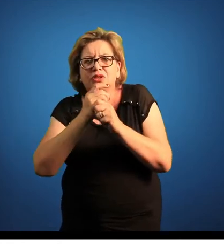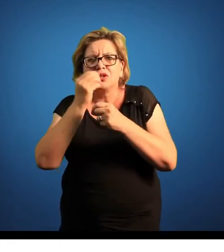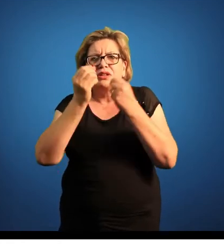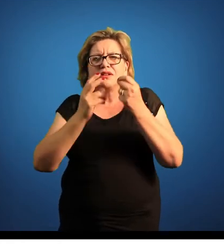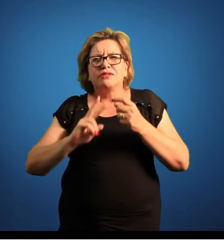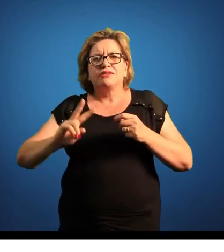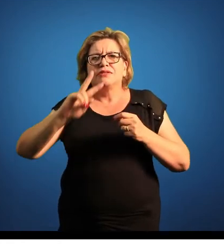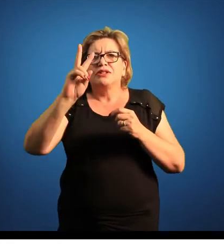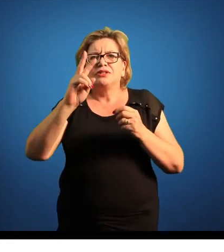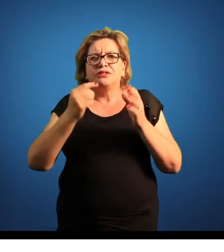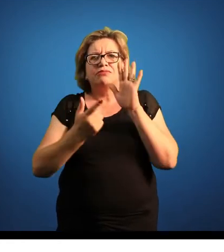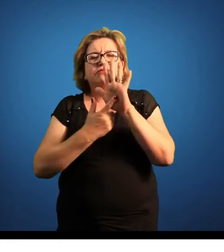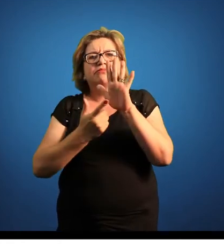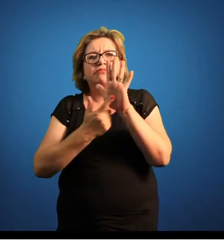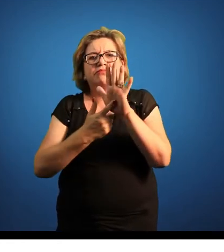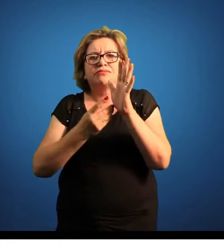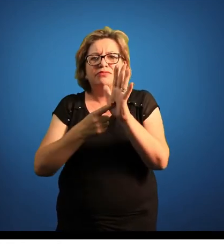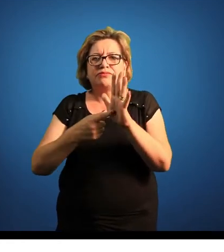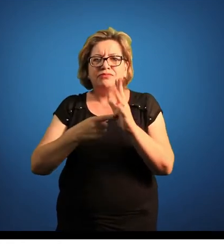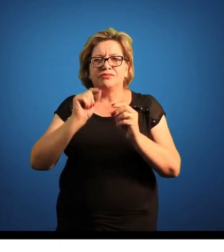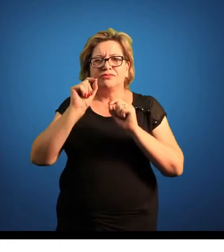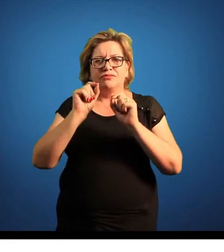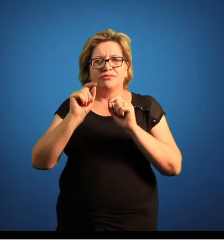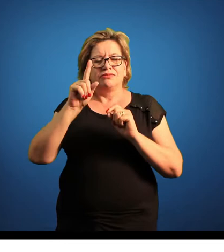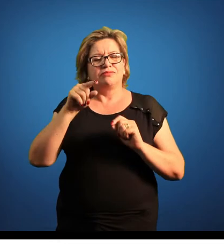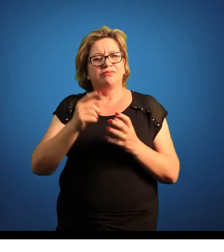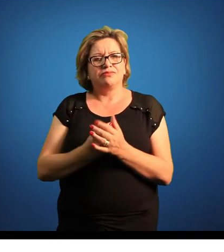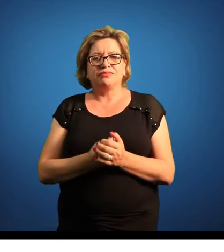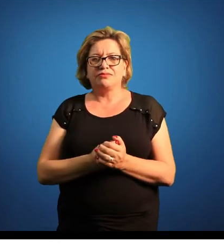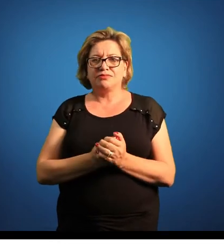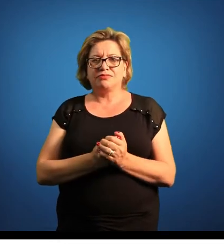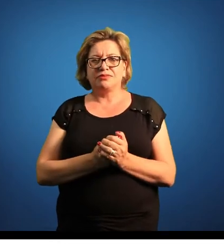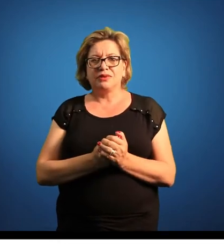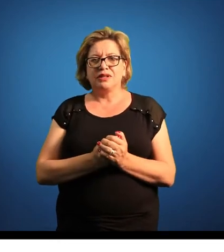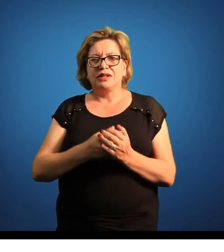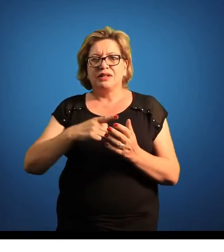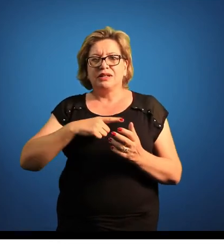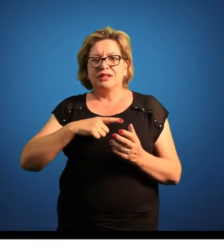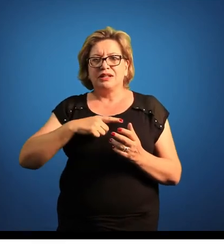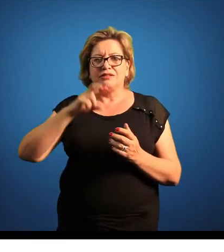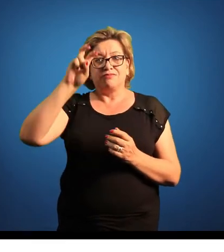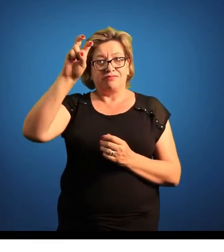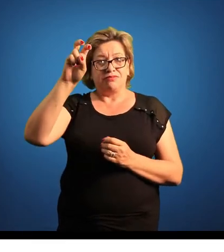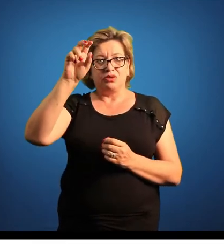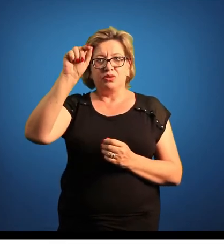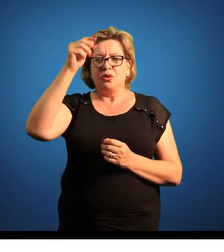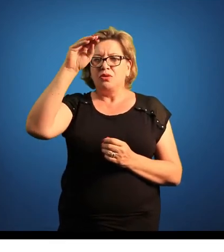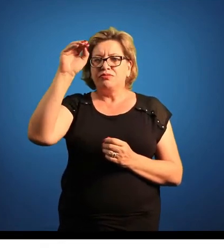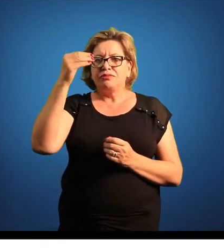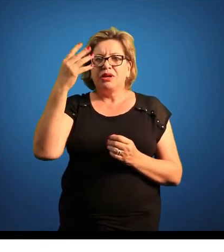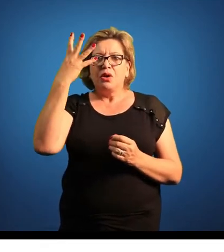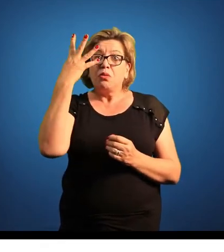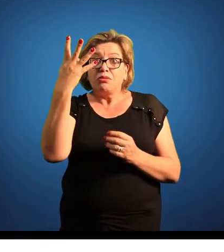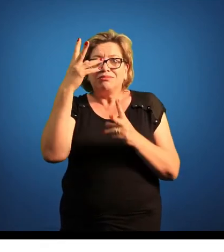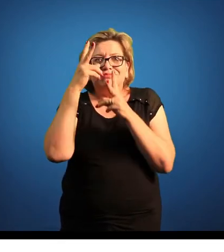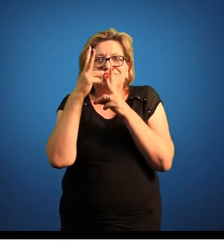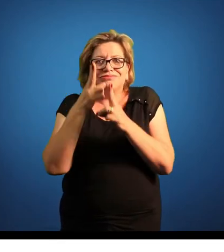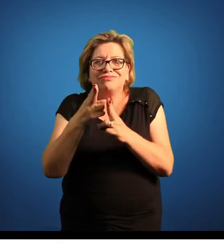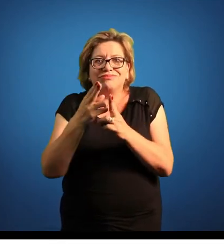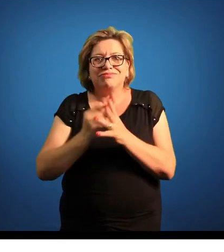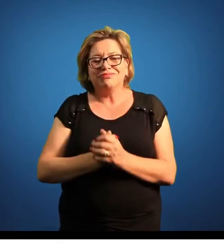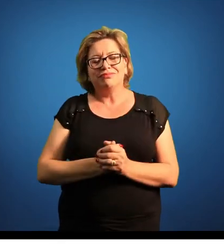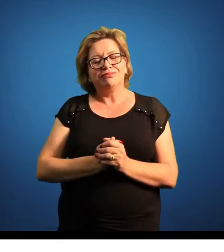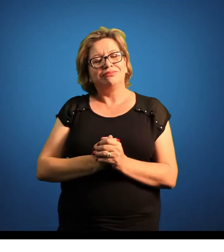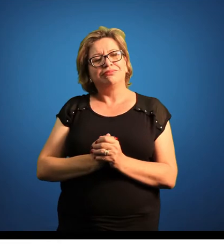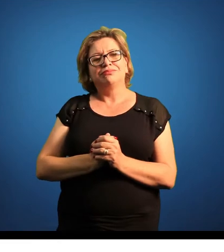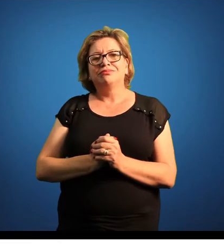seria o valor que representaria bem esse conjunto de valores? Nós temos cinco valores. Quatro deles são iguais.